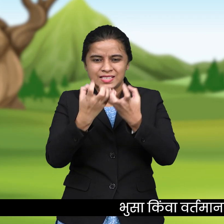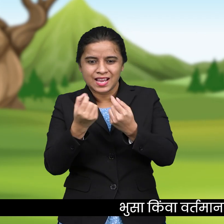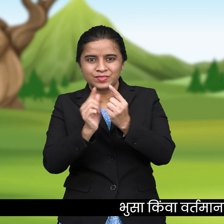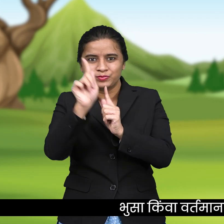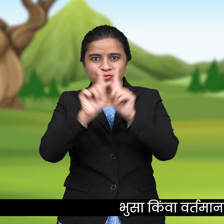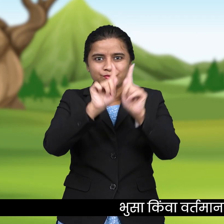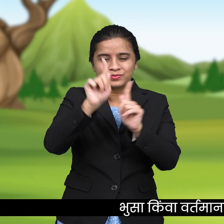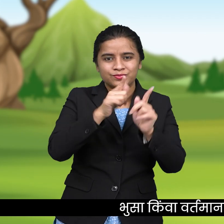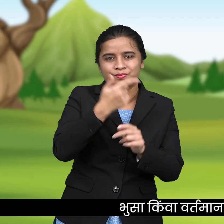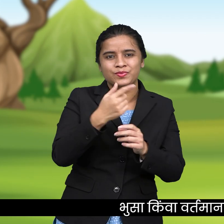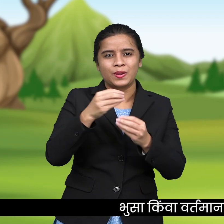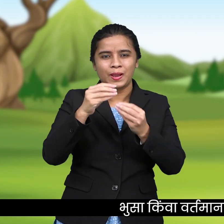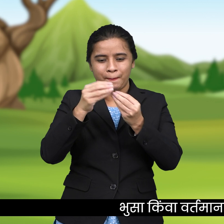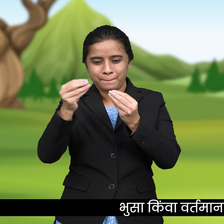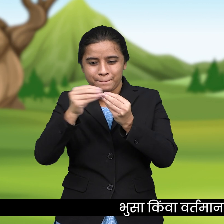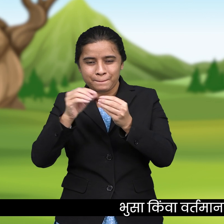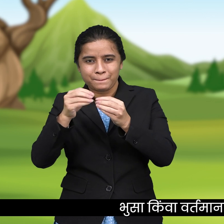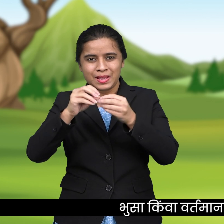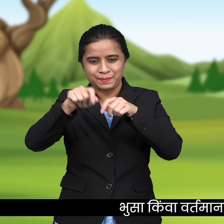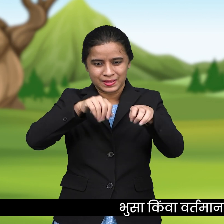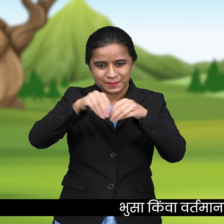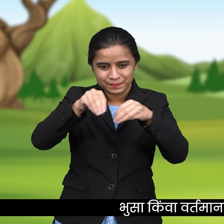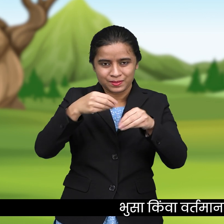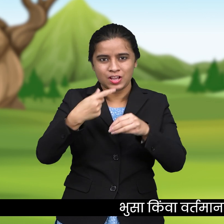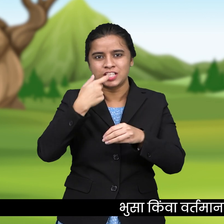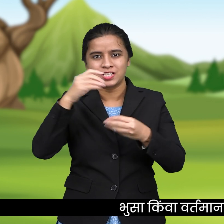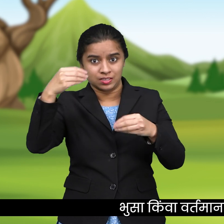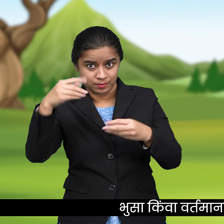भुसा किंवा वर्तमानपत्र किंवा पुठ्यांचे तुकडे घाला.